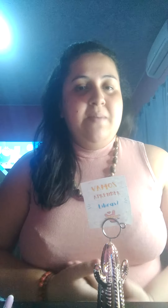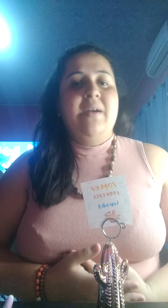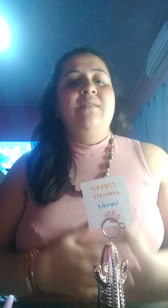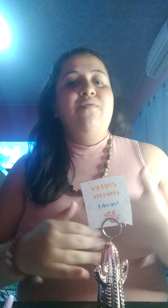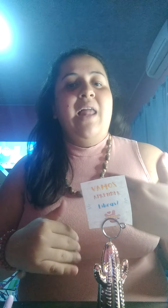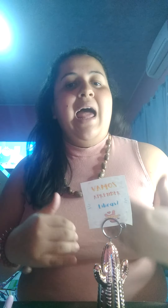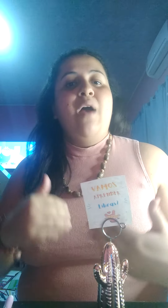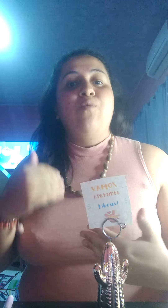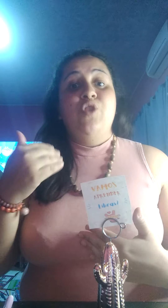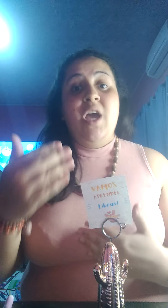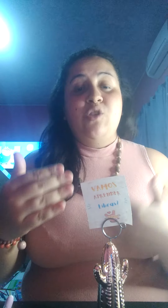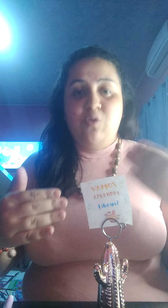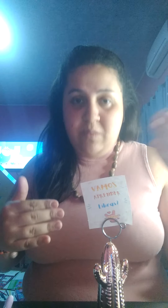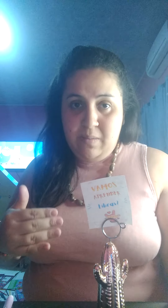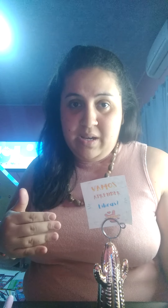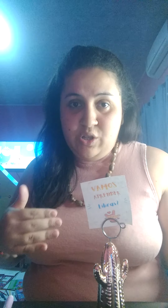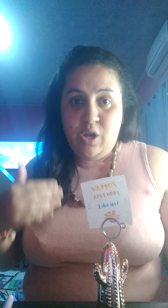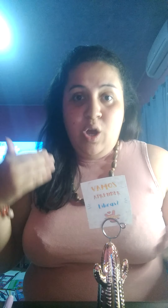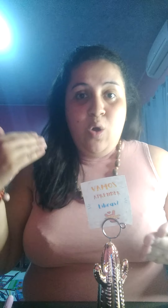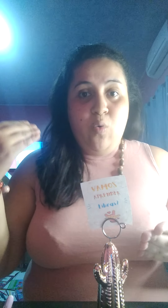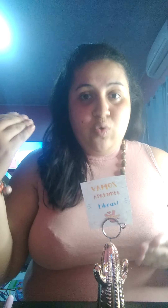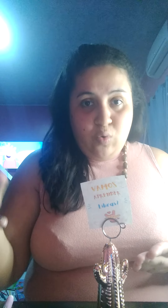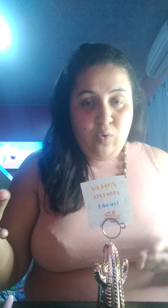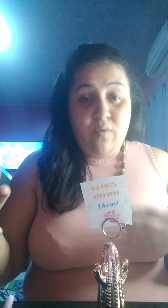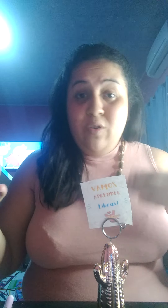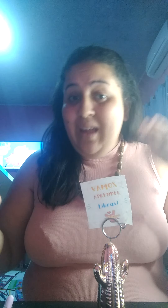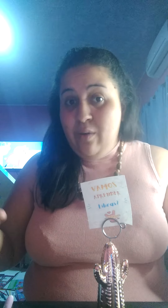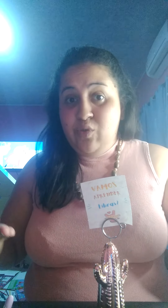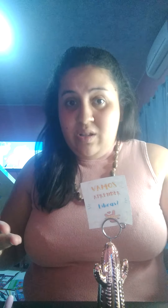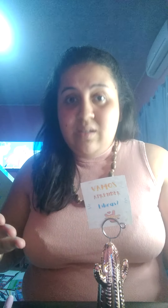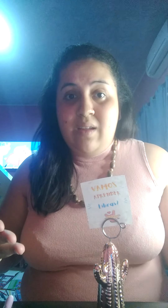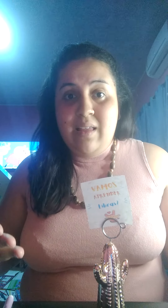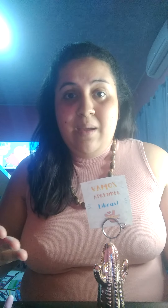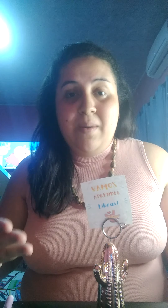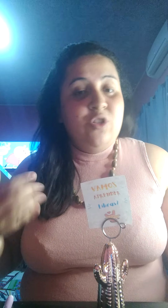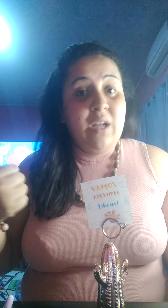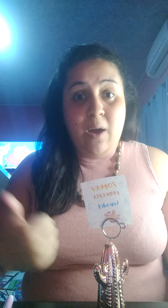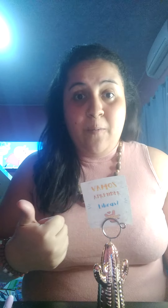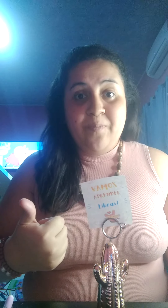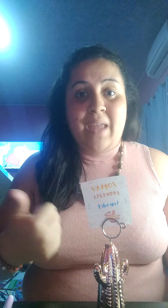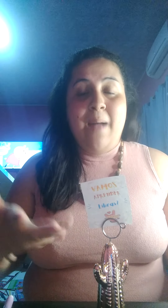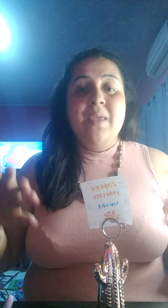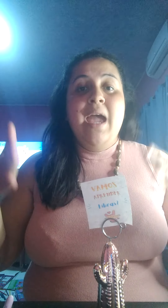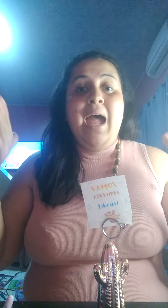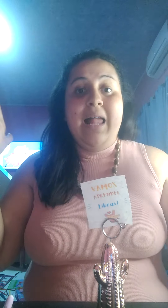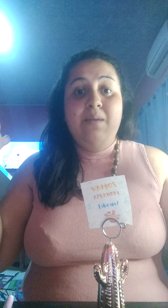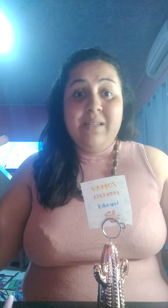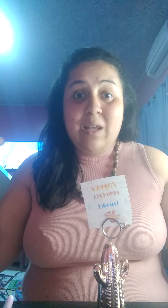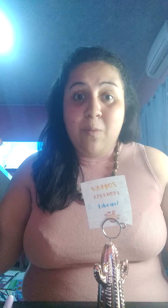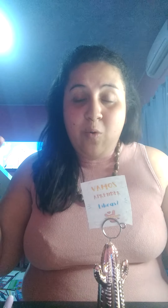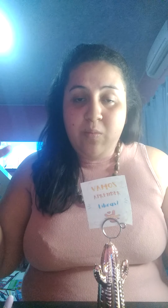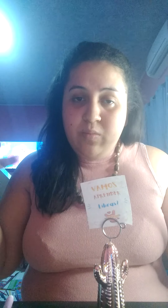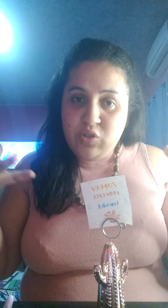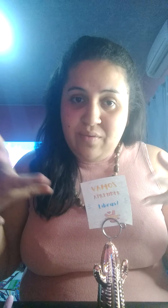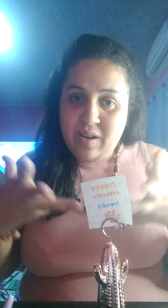mímicas. Se eu falar com gestos, mímicas, com surdo, eu vou estar utilizando a Libras? Não, tá? A Libras, como eu já falei, é